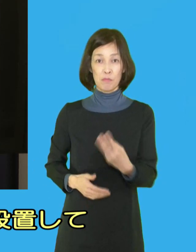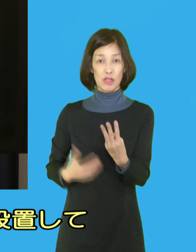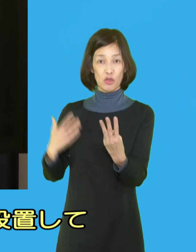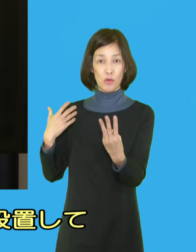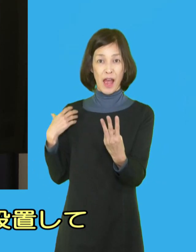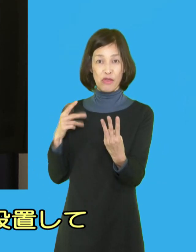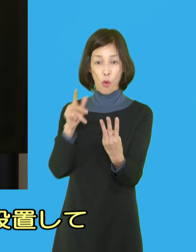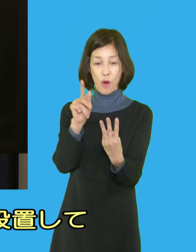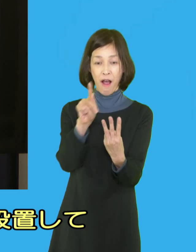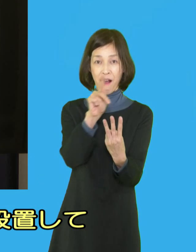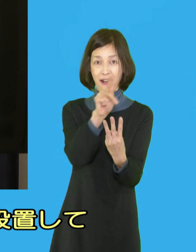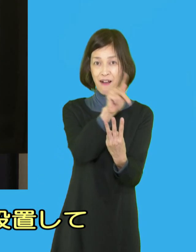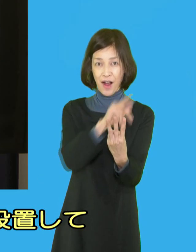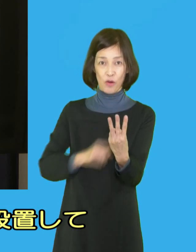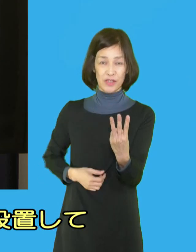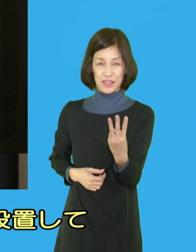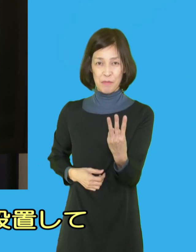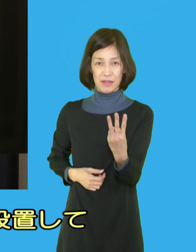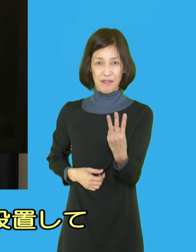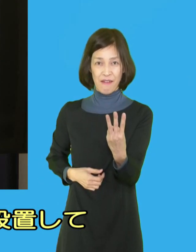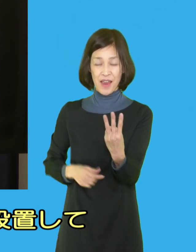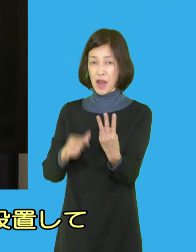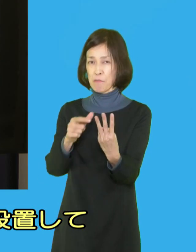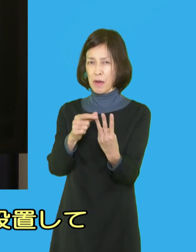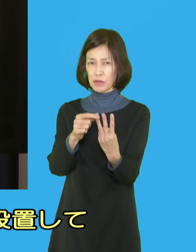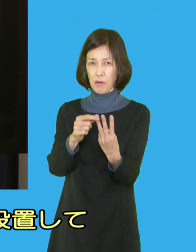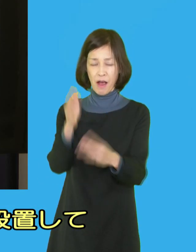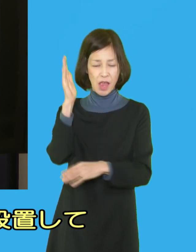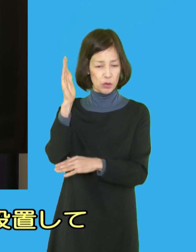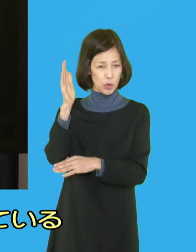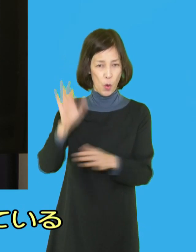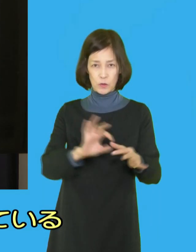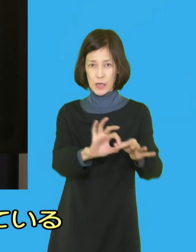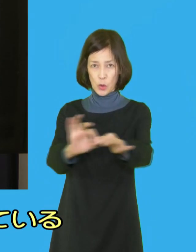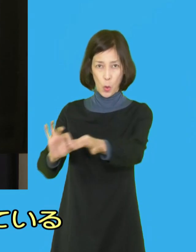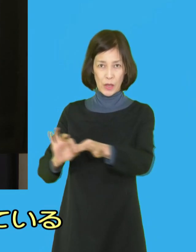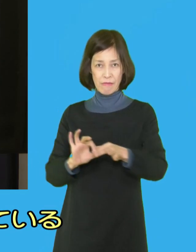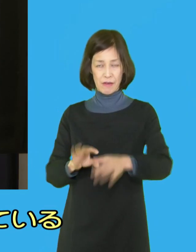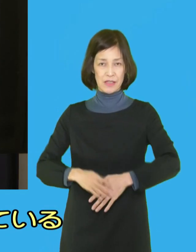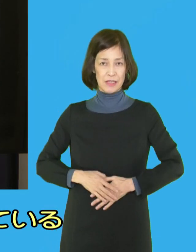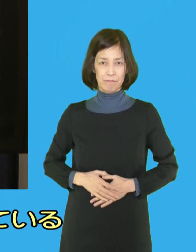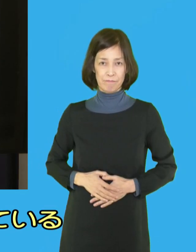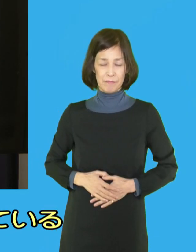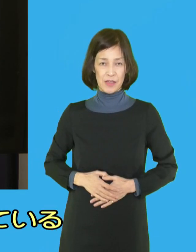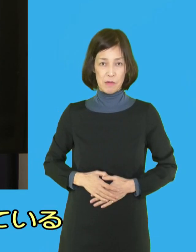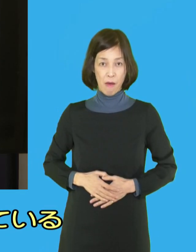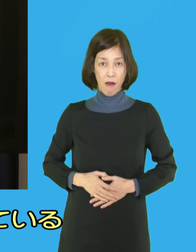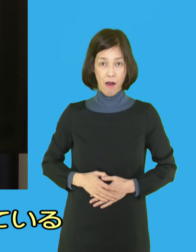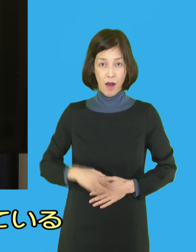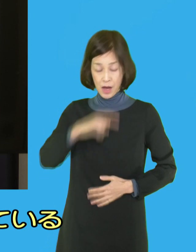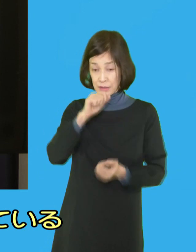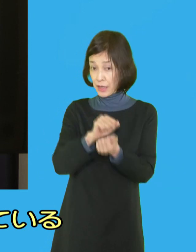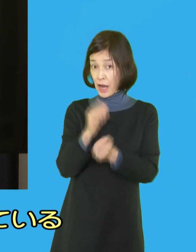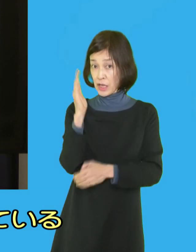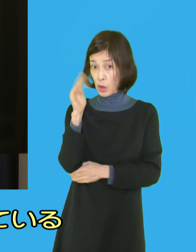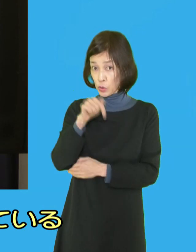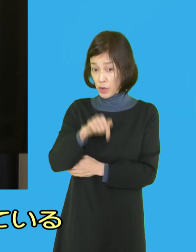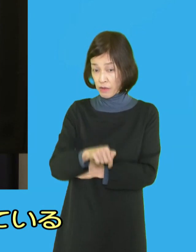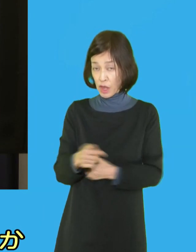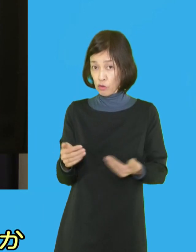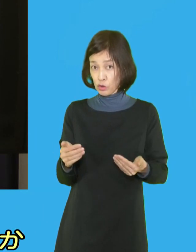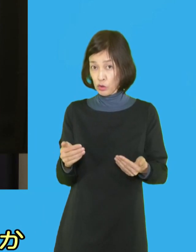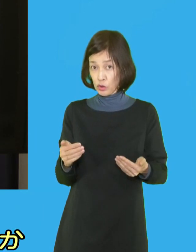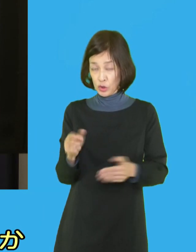を設置をしまして、まずは全庁横断的に今堺市役所で行っているさまざまな事務事